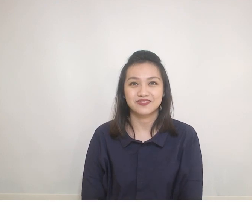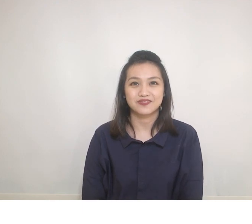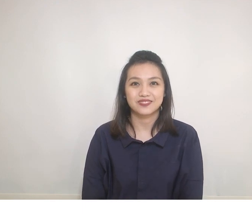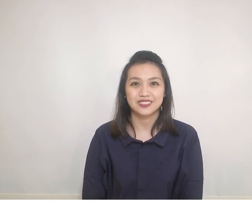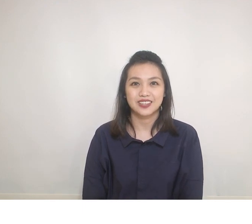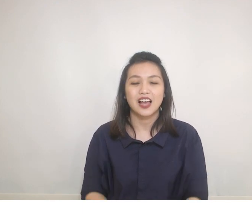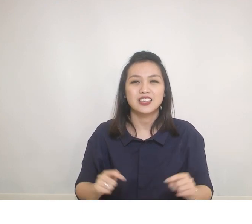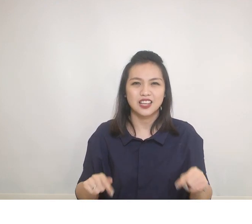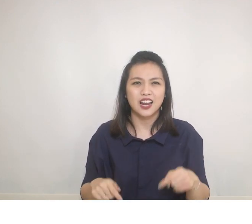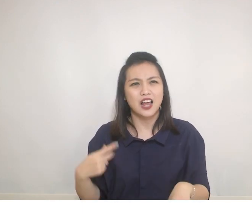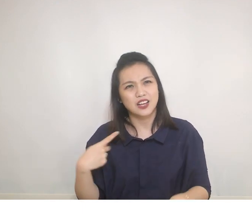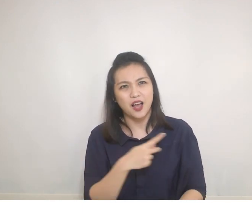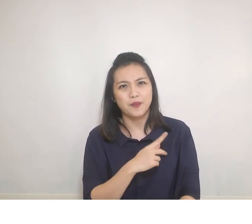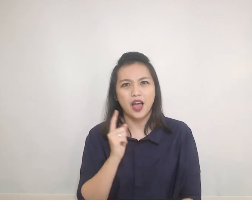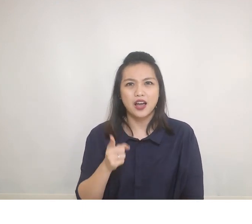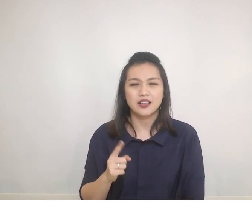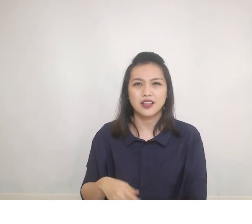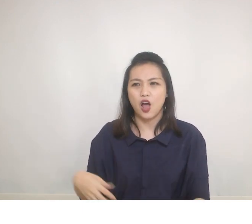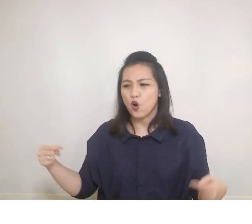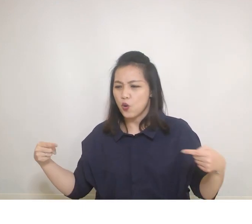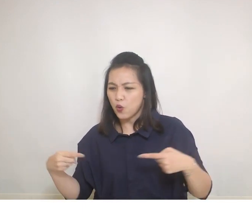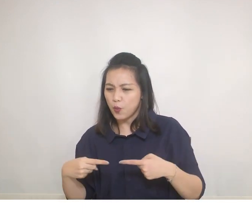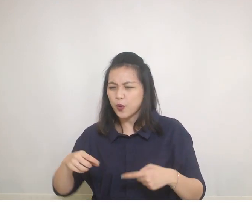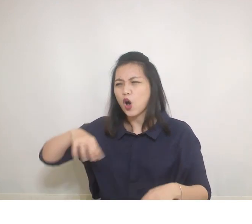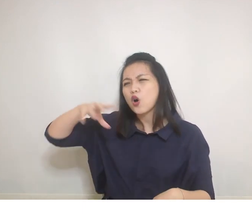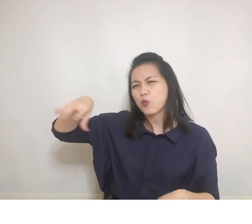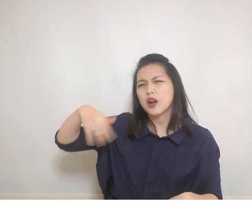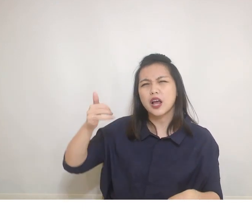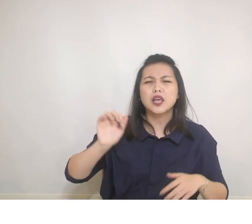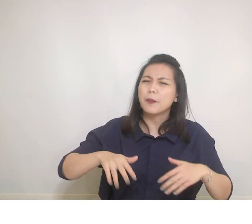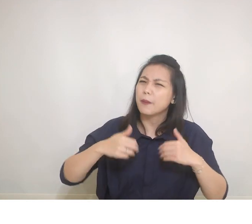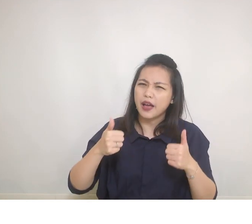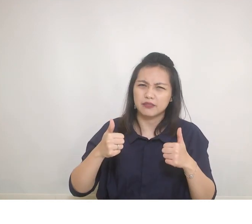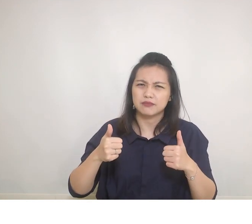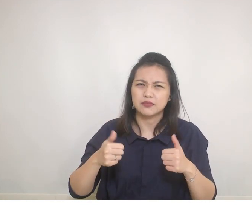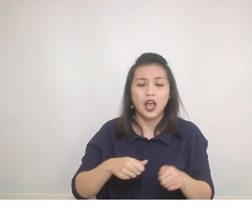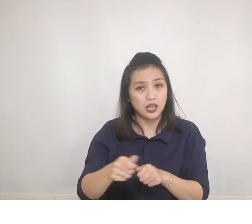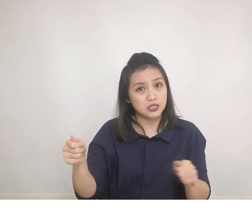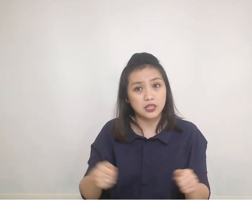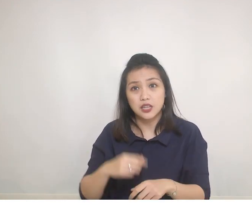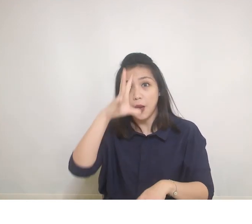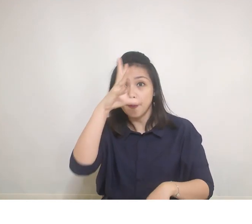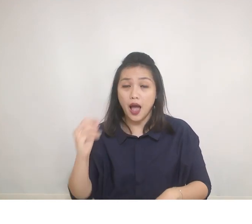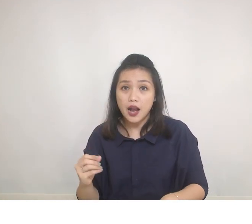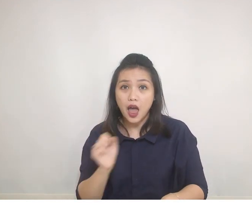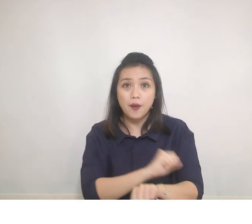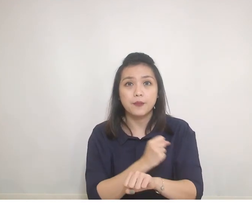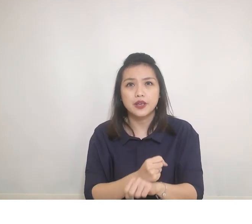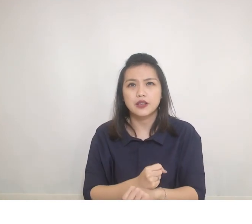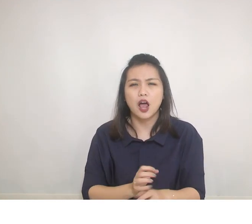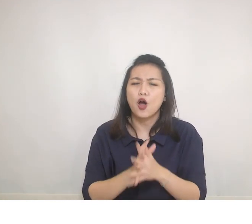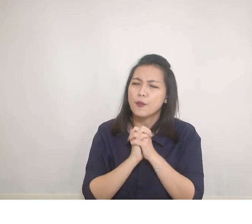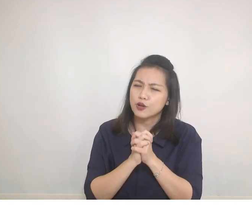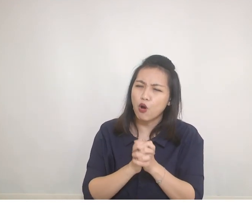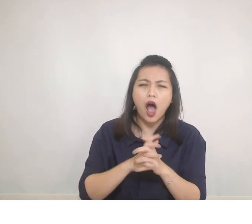baik, memang kata-katanya baik. Gini loh, saya ini tidak menolak orang yang punya ambisi untuk menjadi lebih baik, itu bukan. Tapi kan kelihatan